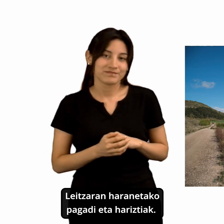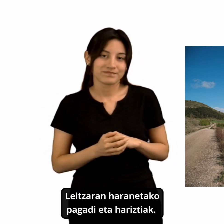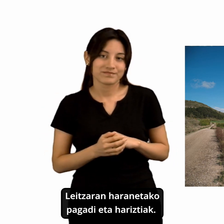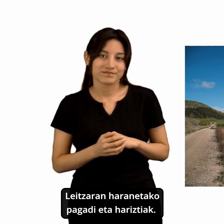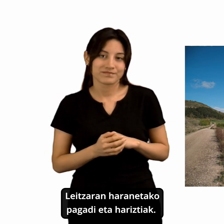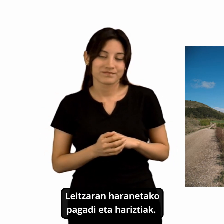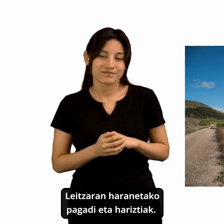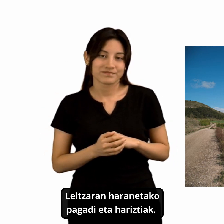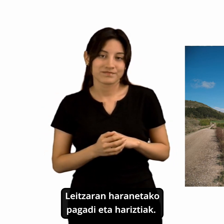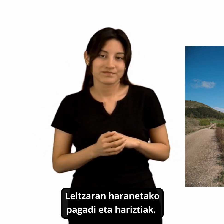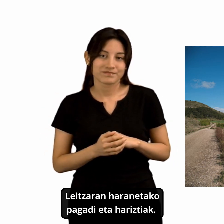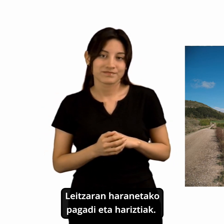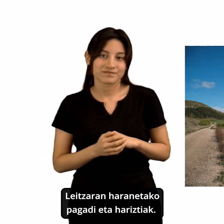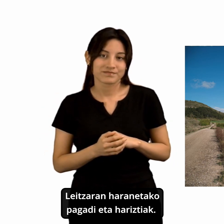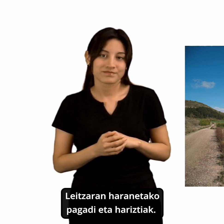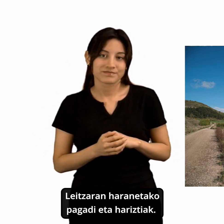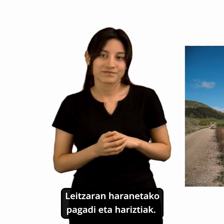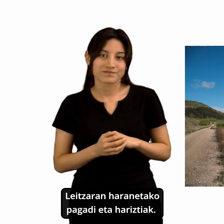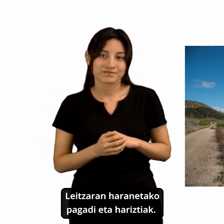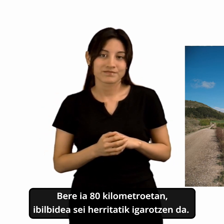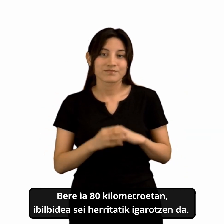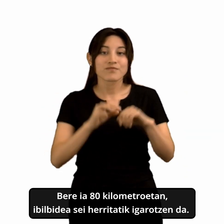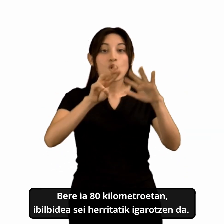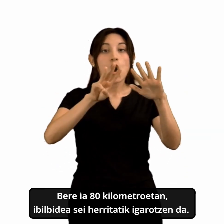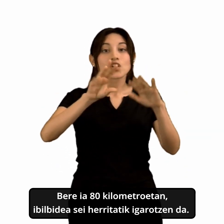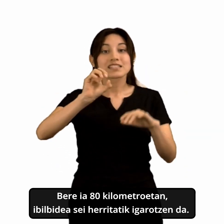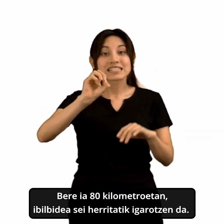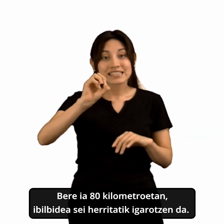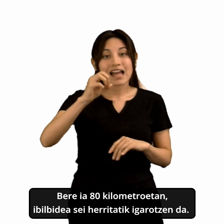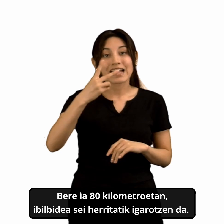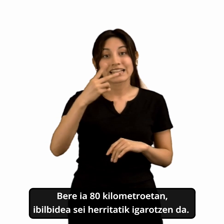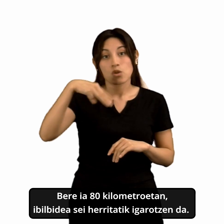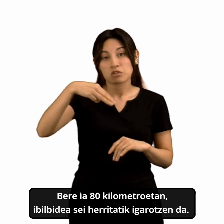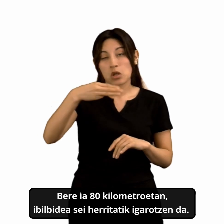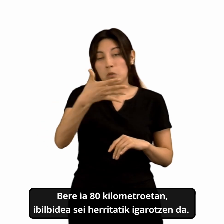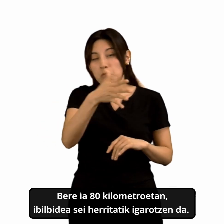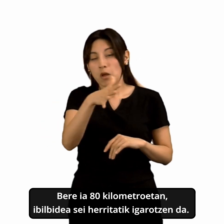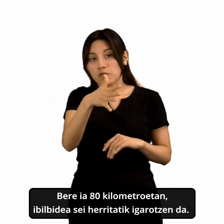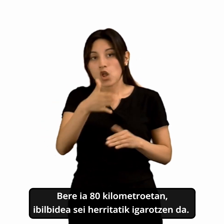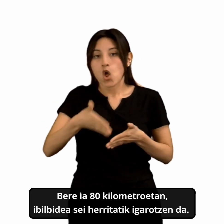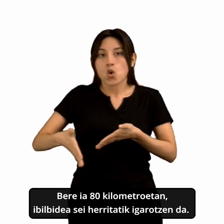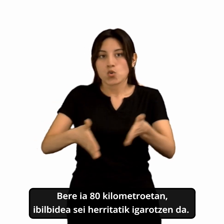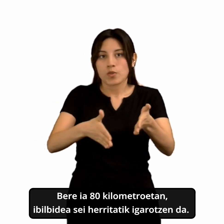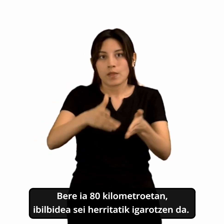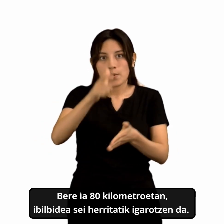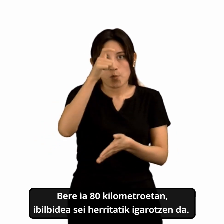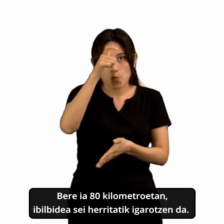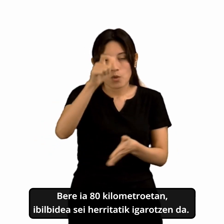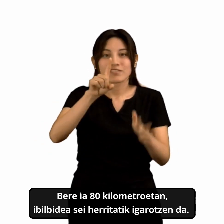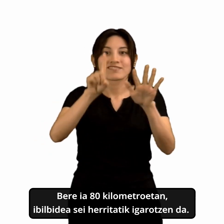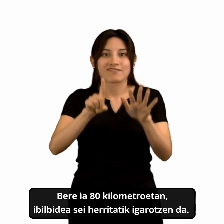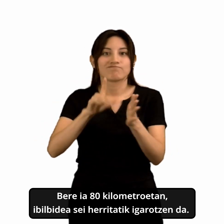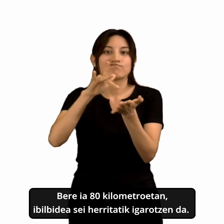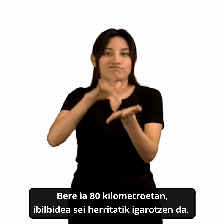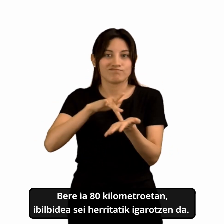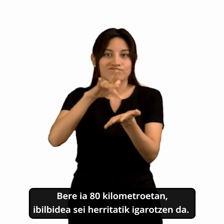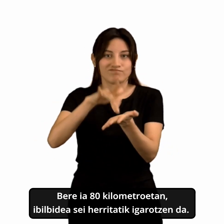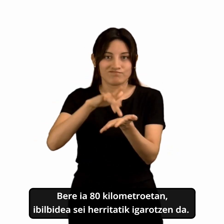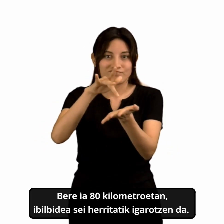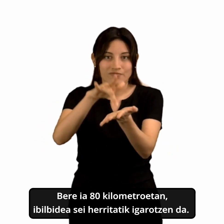Pagadi eta Aristiak. Bere ia 80 kilometroetan, ibilbidea 6 herritatik igarotzen